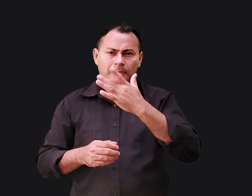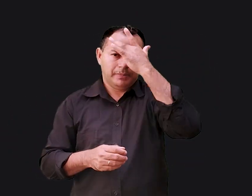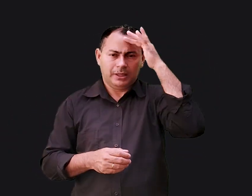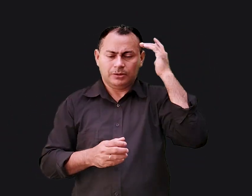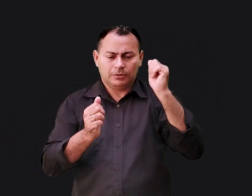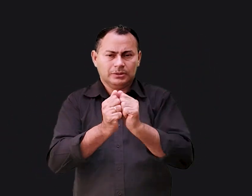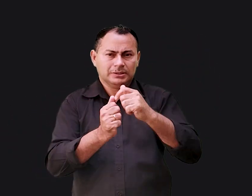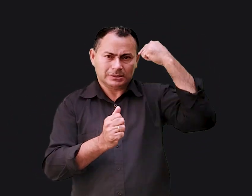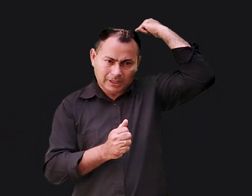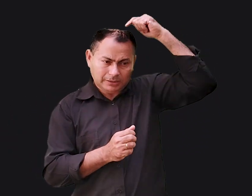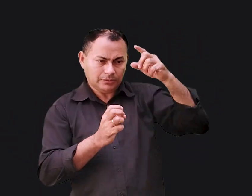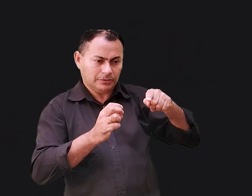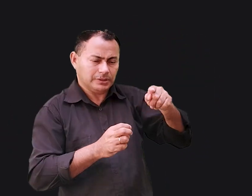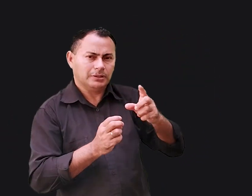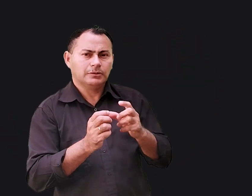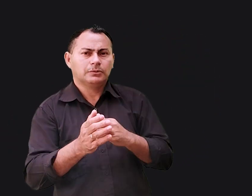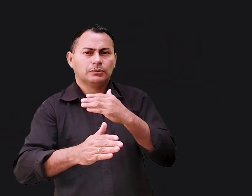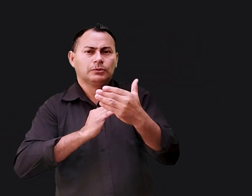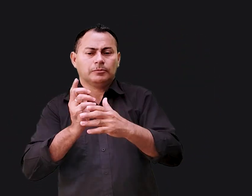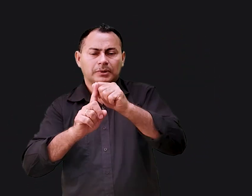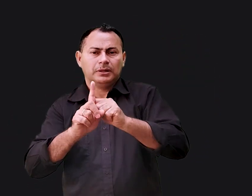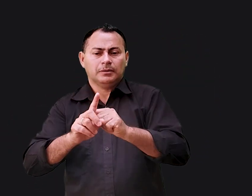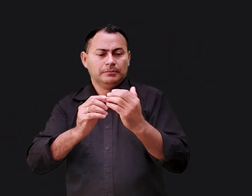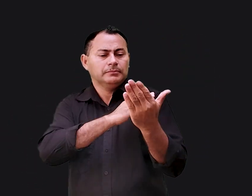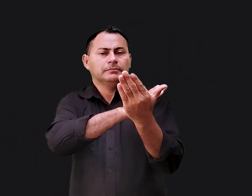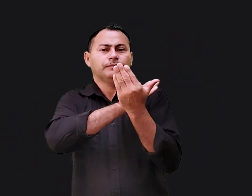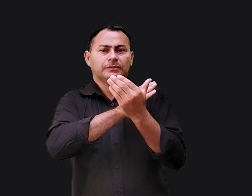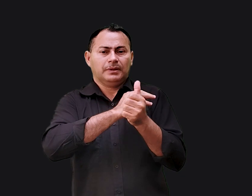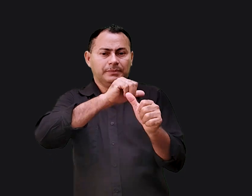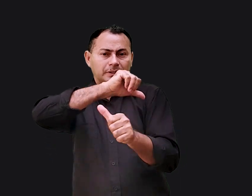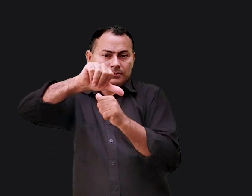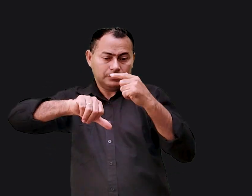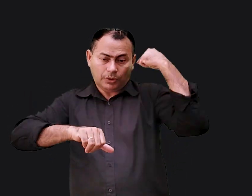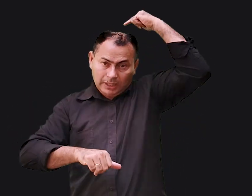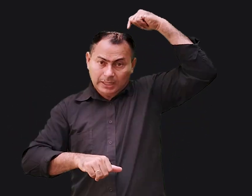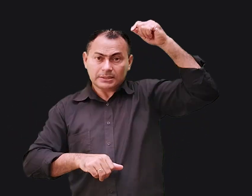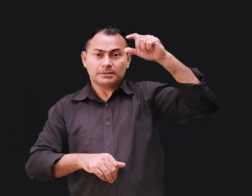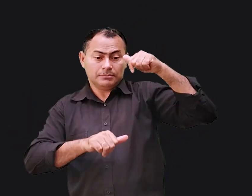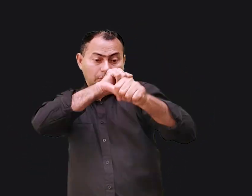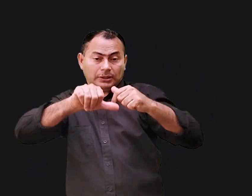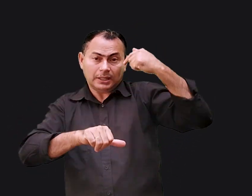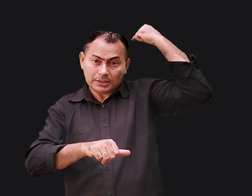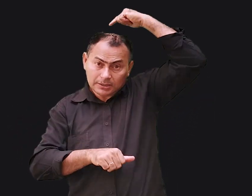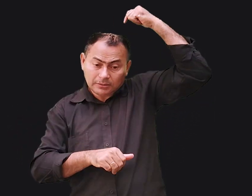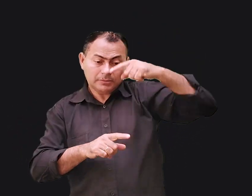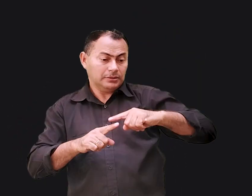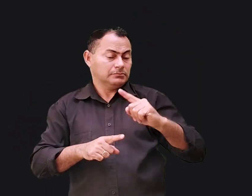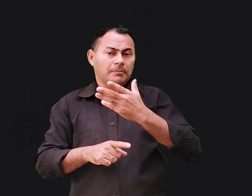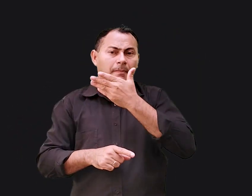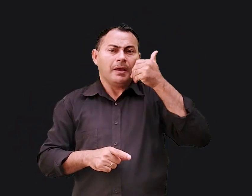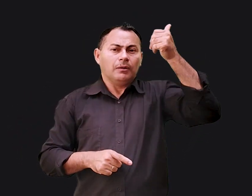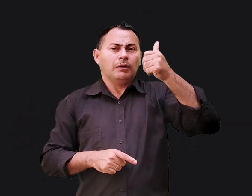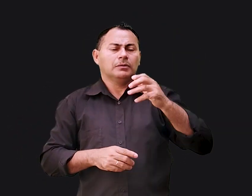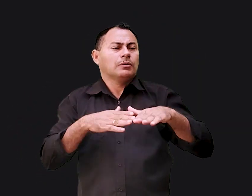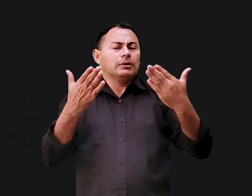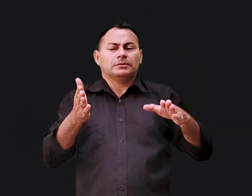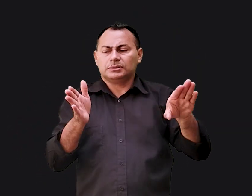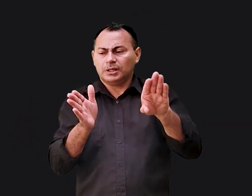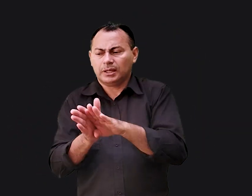homem consagrado como o Senhor durante todo um mês, isso me ajudaria a me santificar. Mas eu não estou melhor do que quando